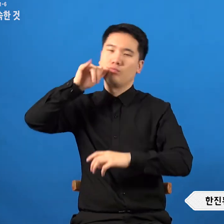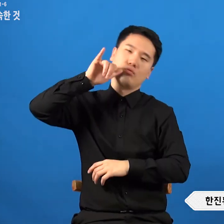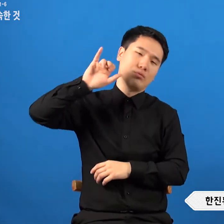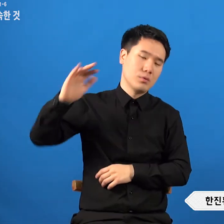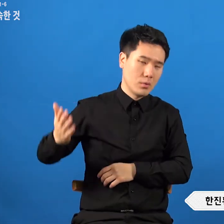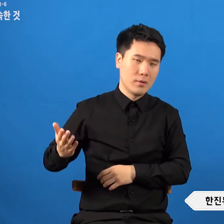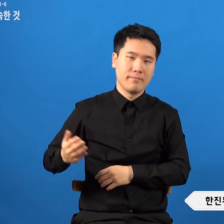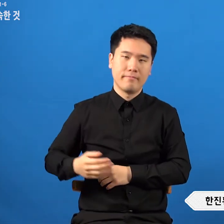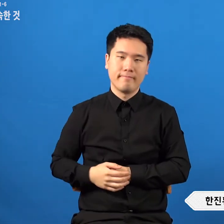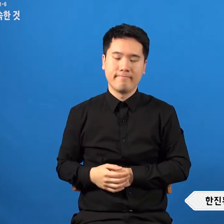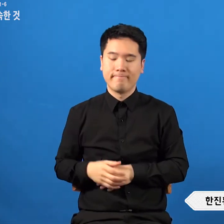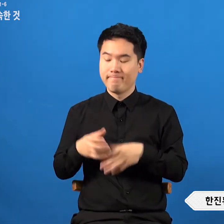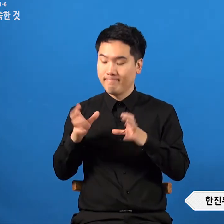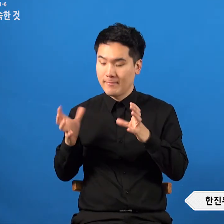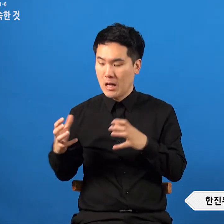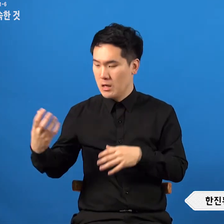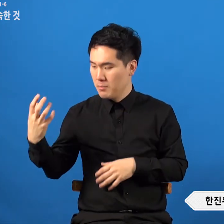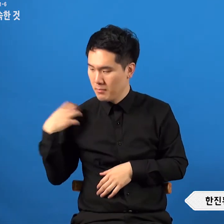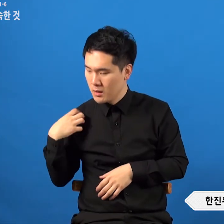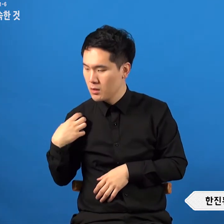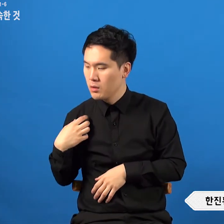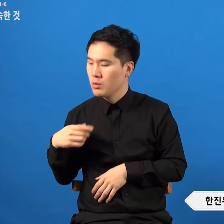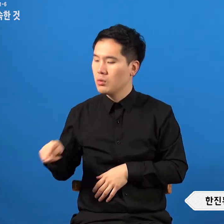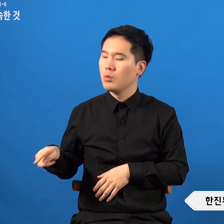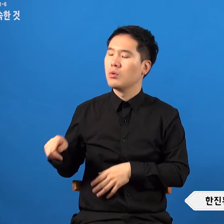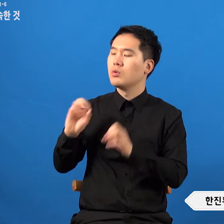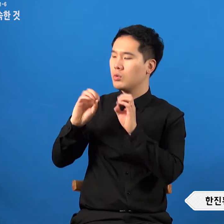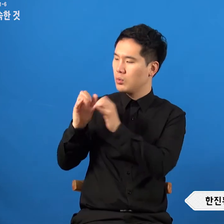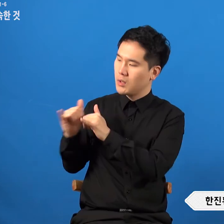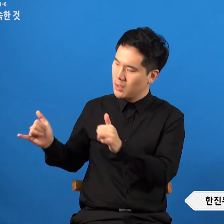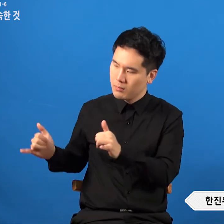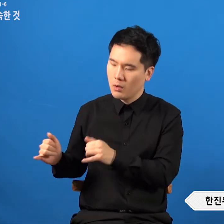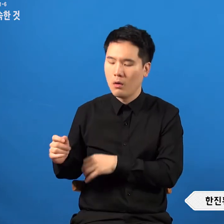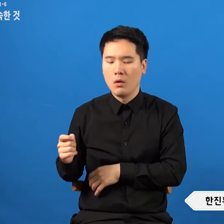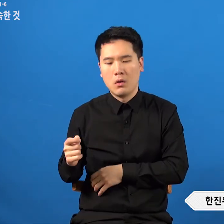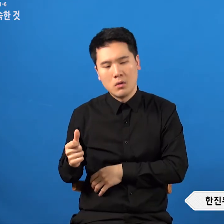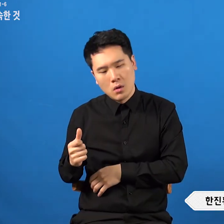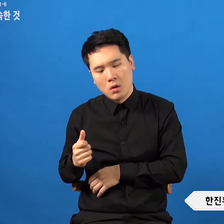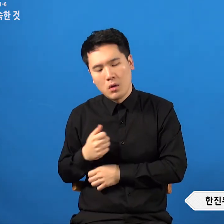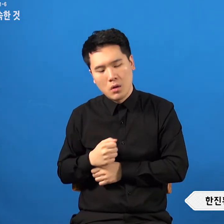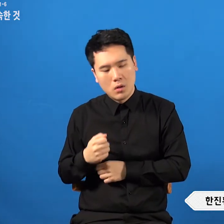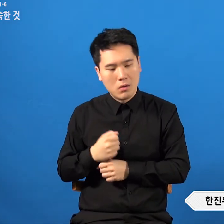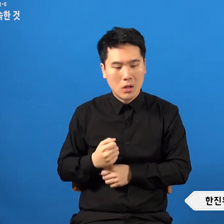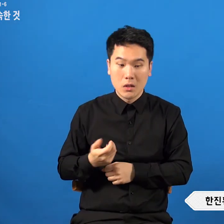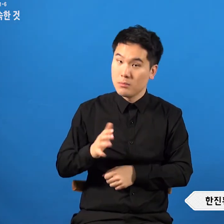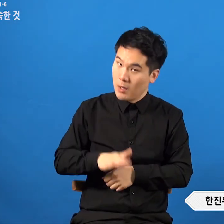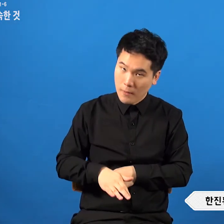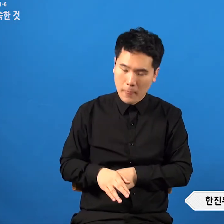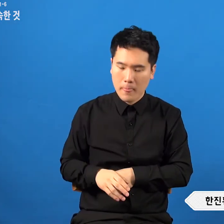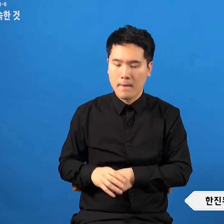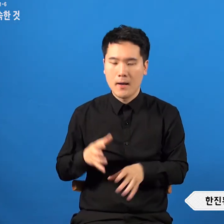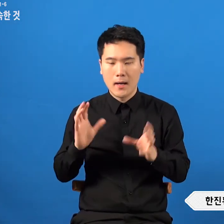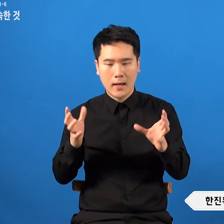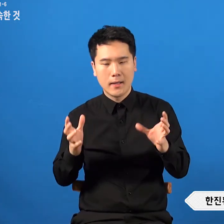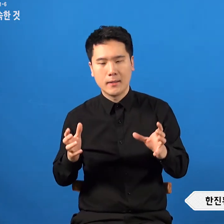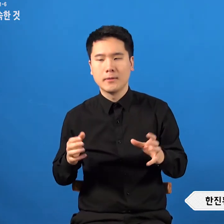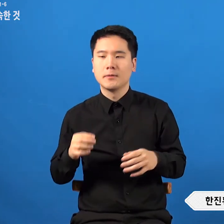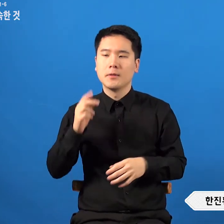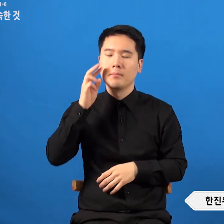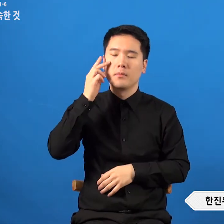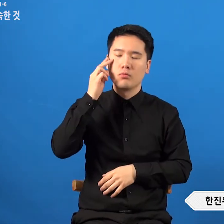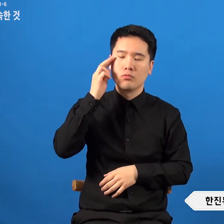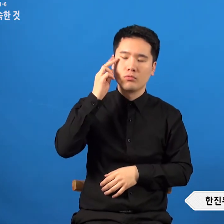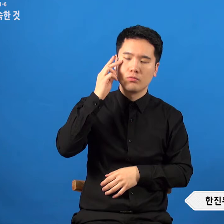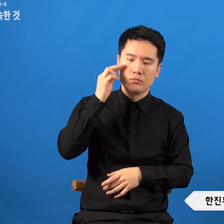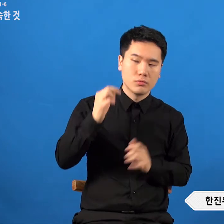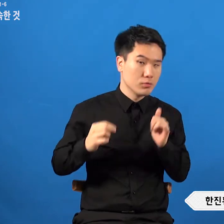아기를 맡은 본부에 있는 선교사님들은 너무 난감했지만은 그 중에 한 분이 그 아기를 입양을 해서 미국으로 데리고